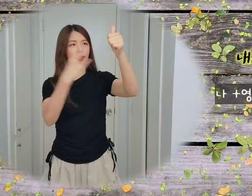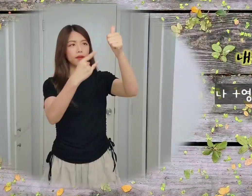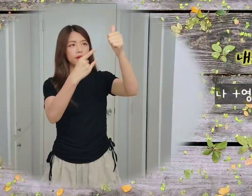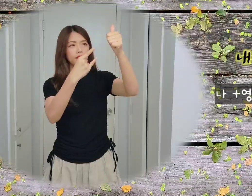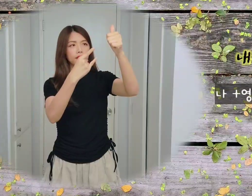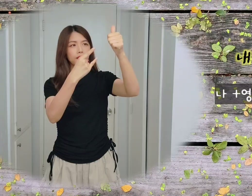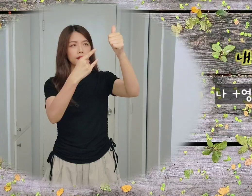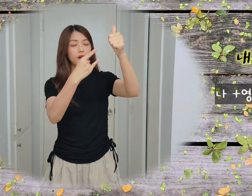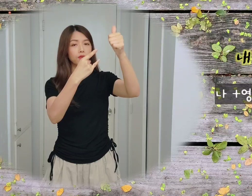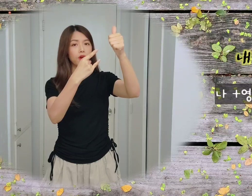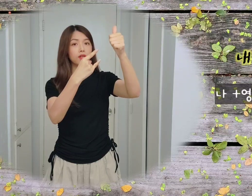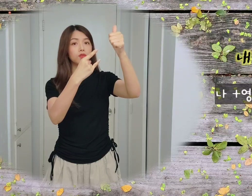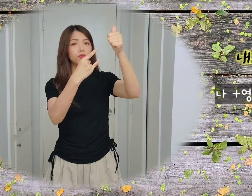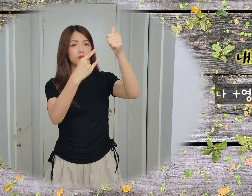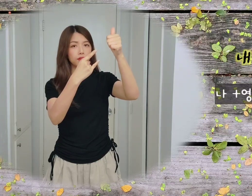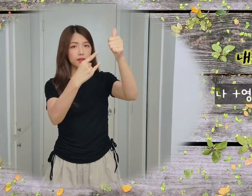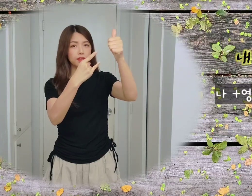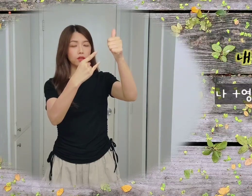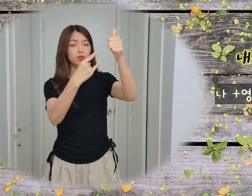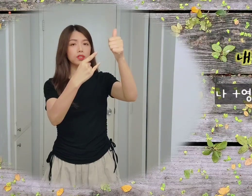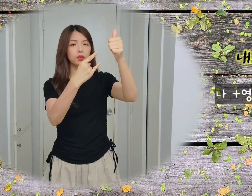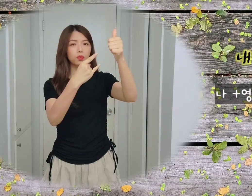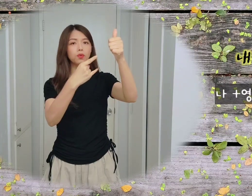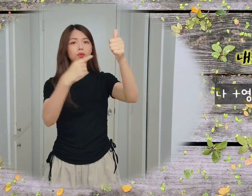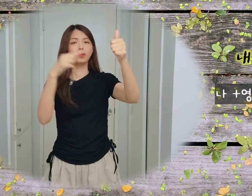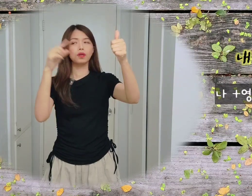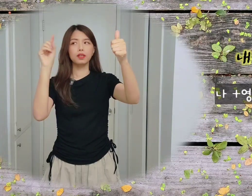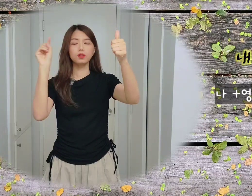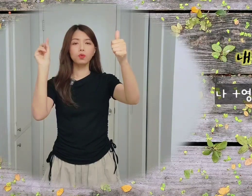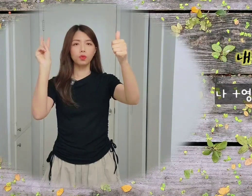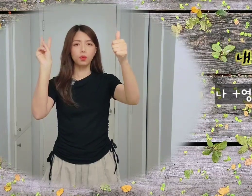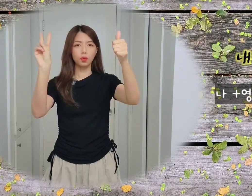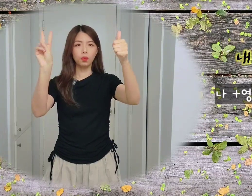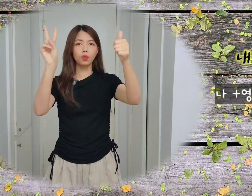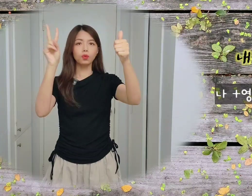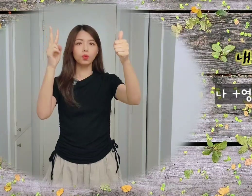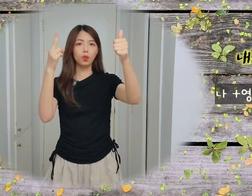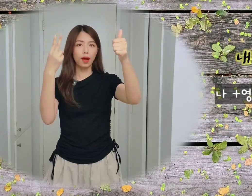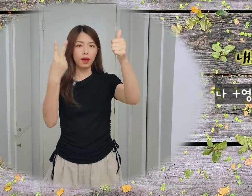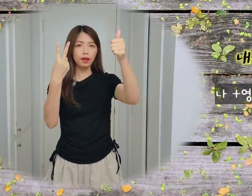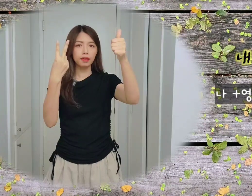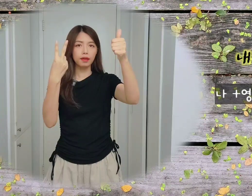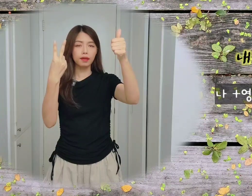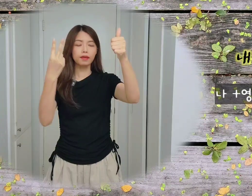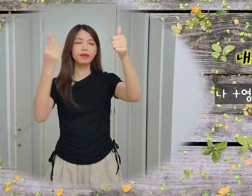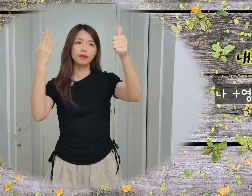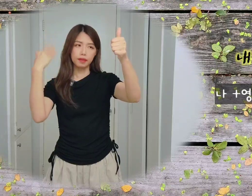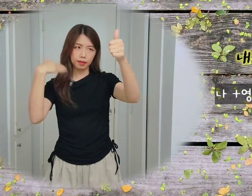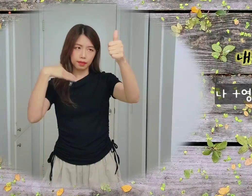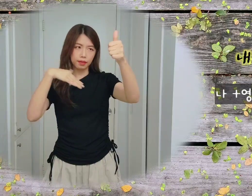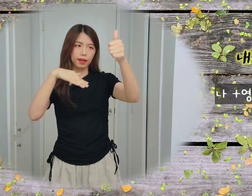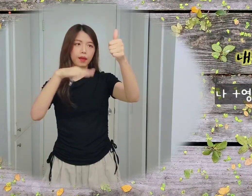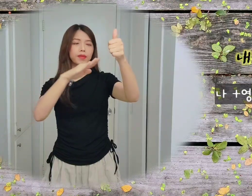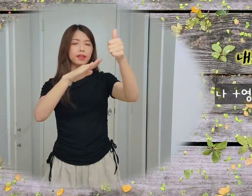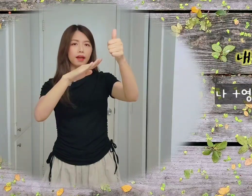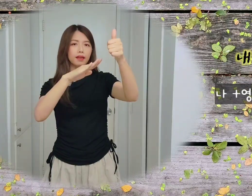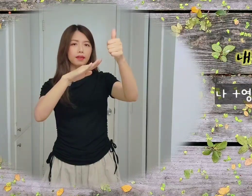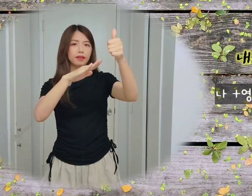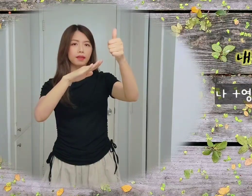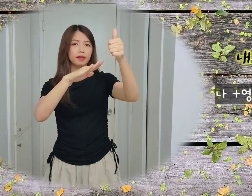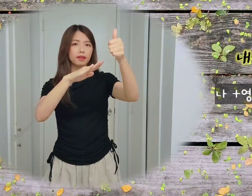주께 하고요. 이 주는 그냥 두시고 이 손으로 돌아갑니다.